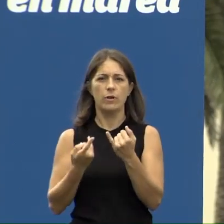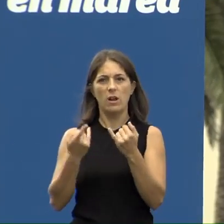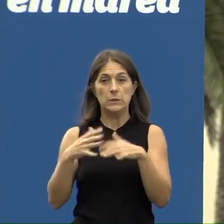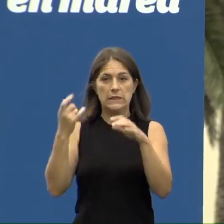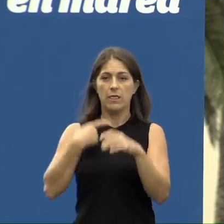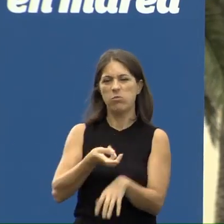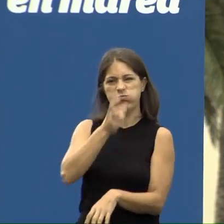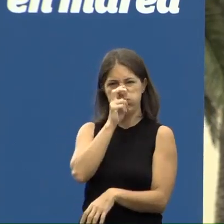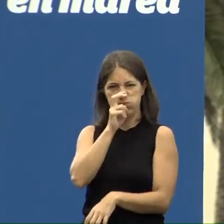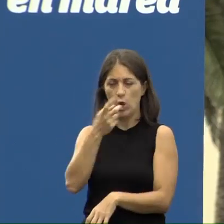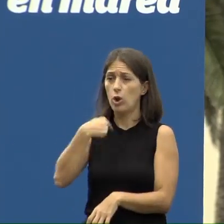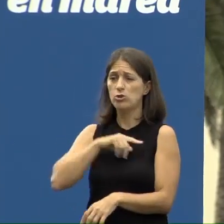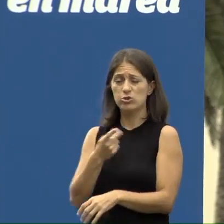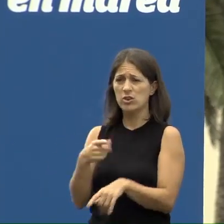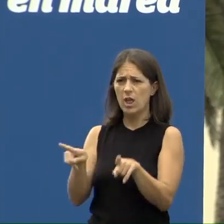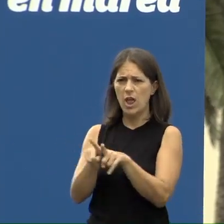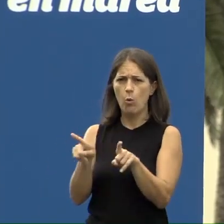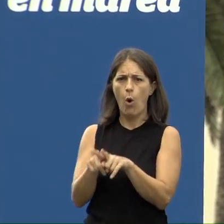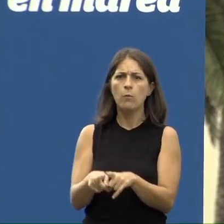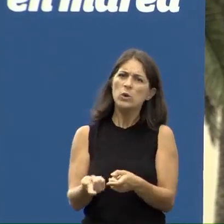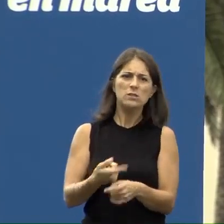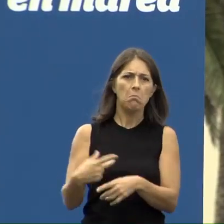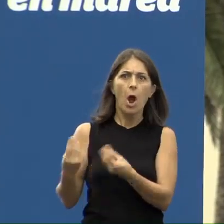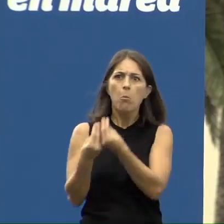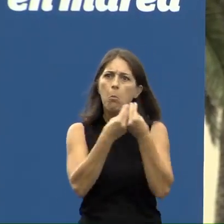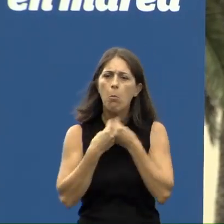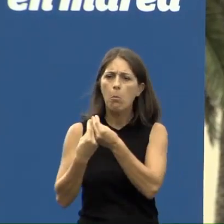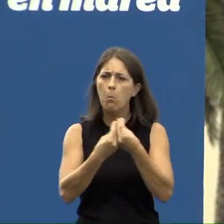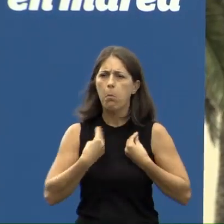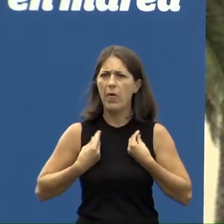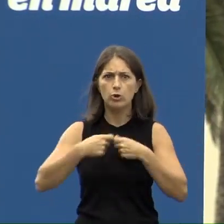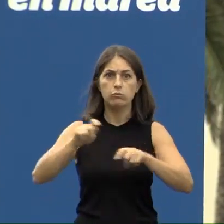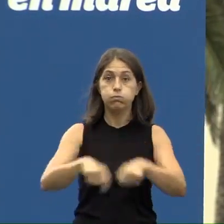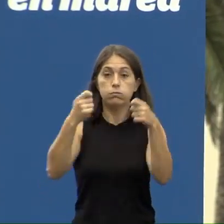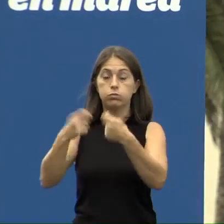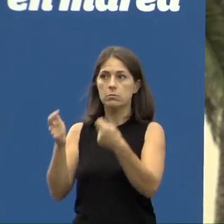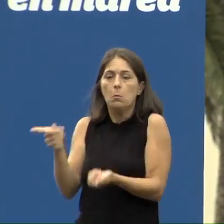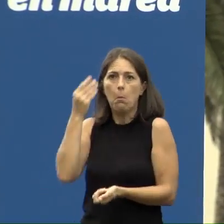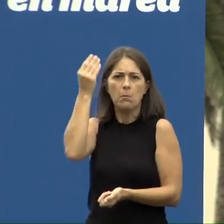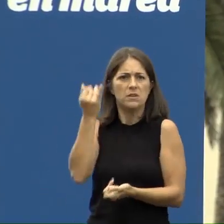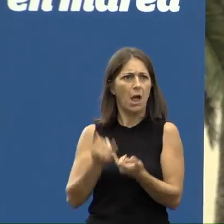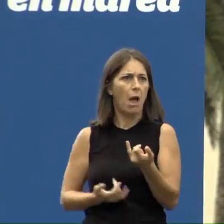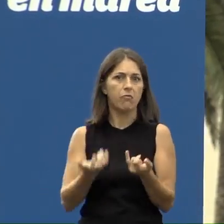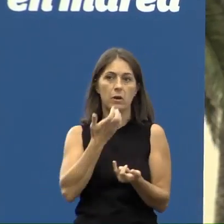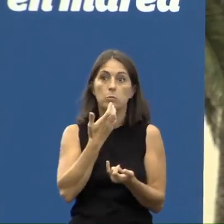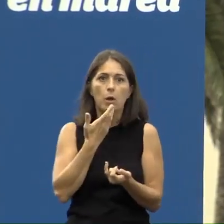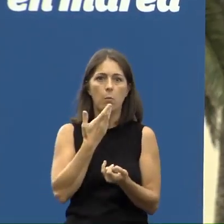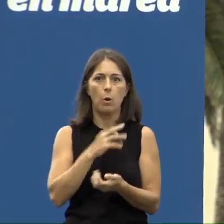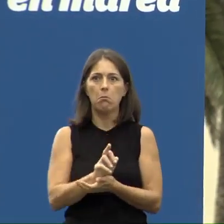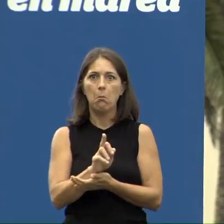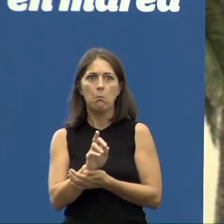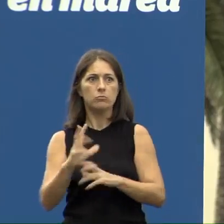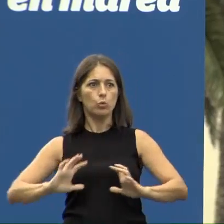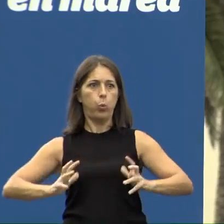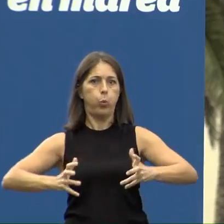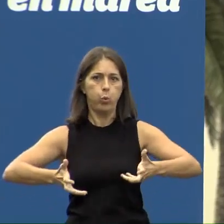medo. Di que nos traeremos a ruptura da convivencia. Non sei se é que pensa sacar os tanques á rúa cando Luís Villares